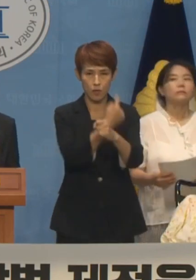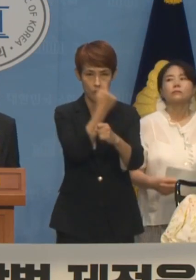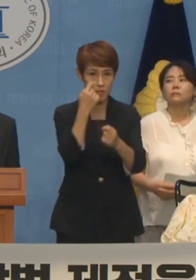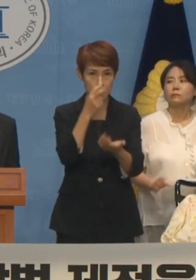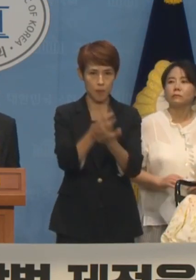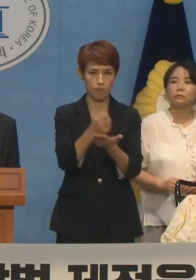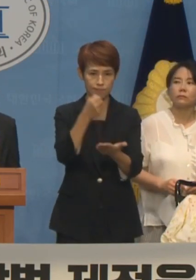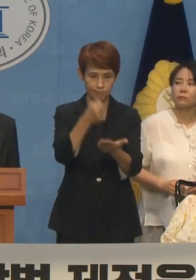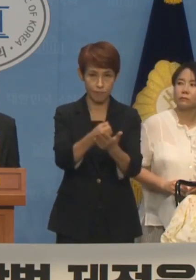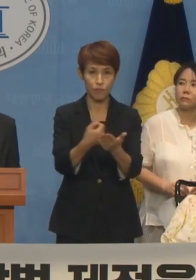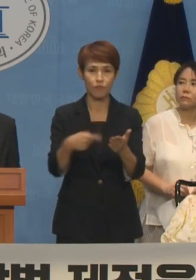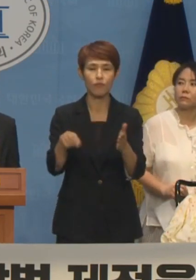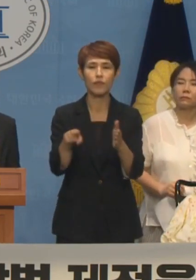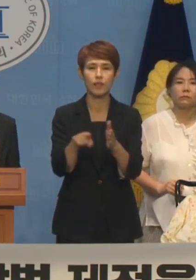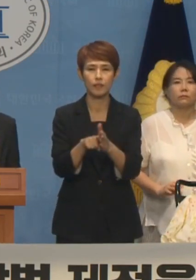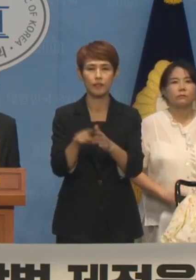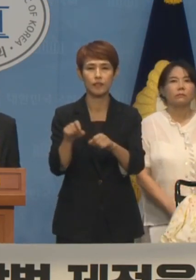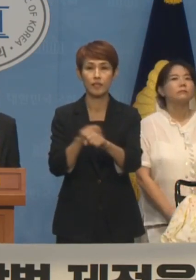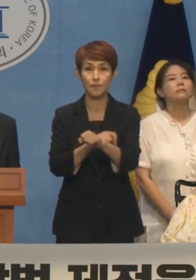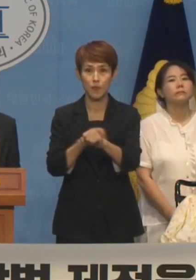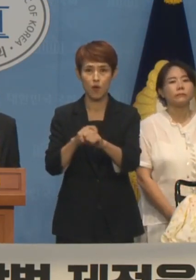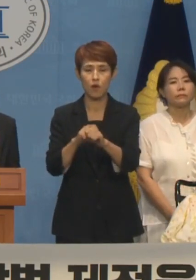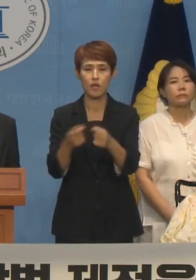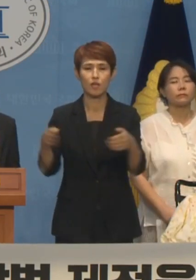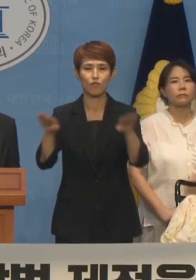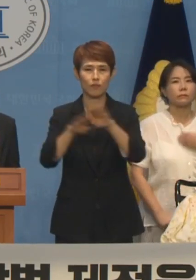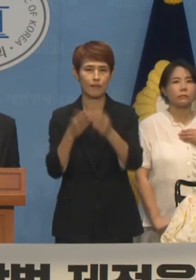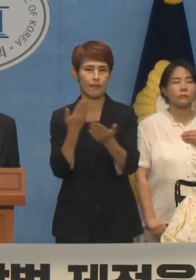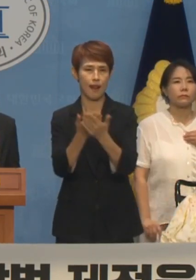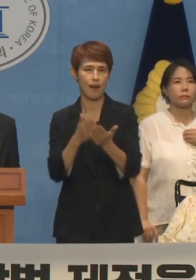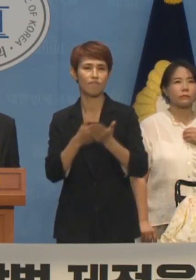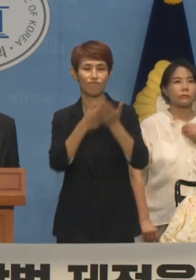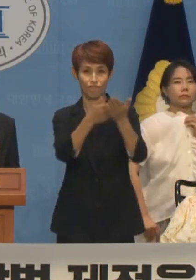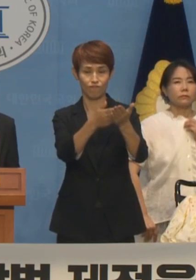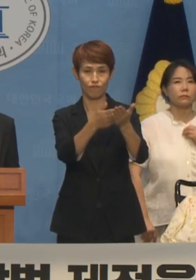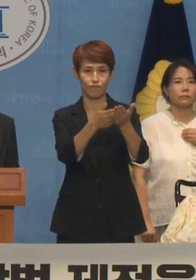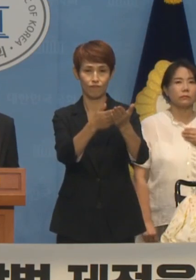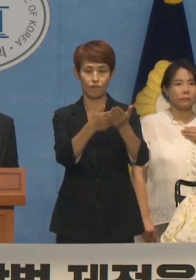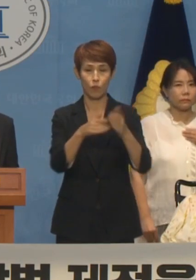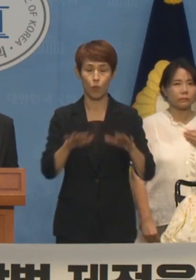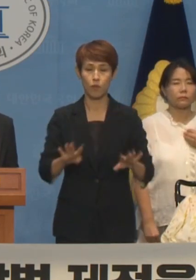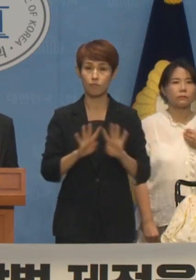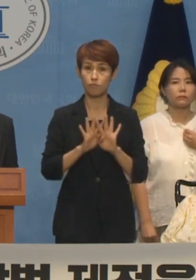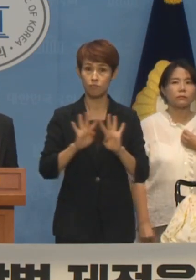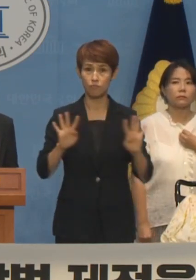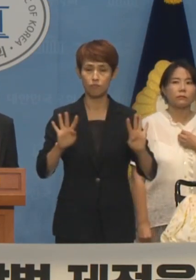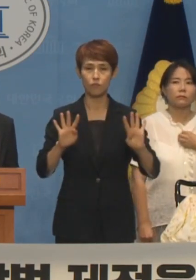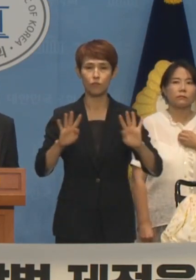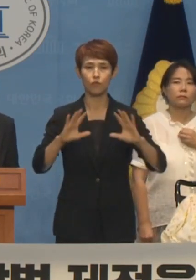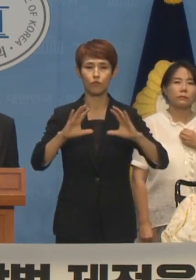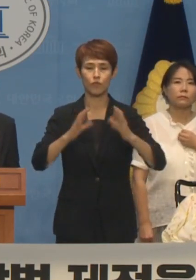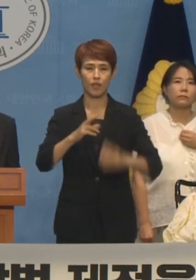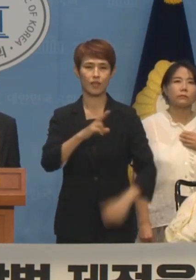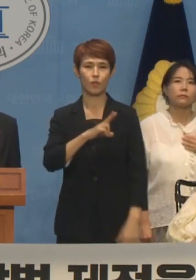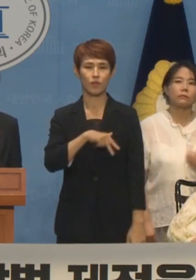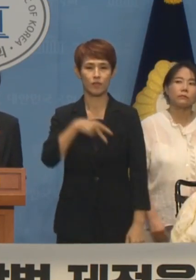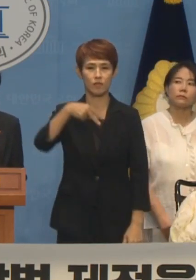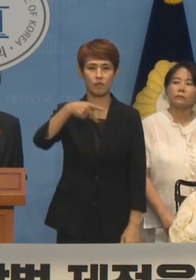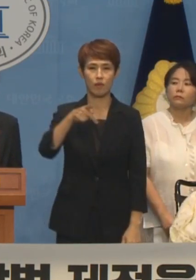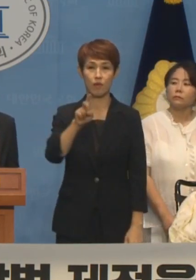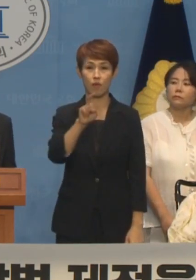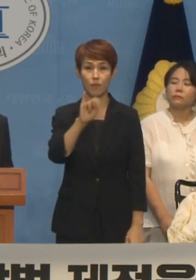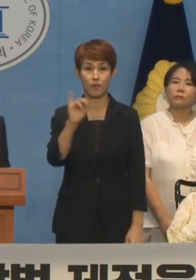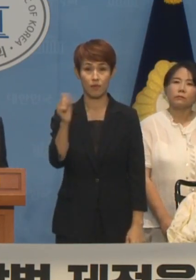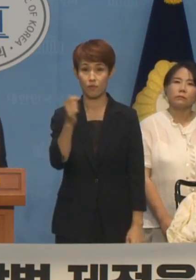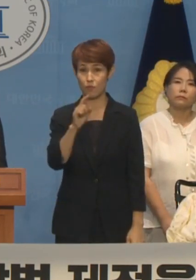위한 국회 장애계 특별기구 제안 기자회견입니다. 지금 현장에는 국회의원 서미화 의원님과 함께